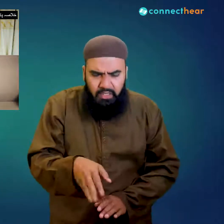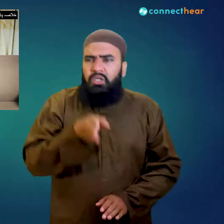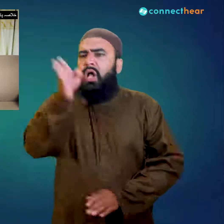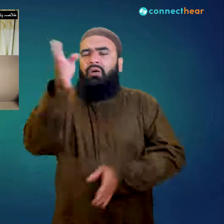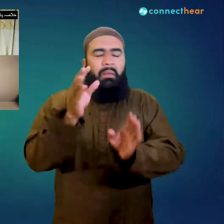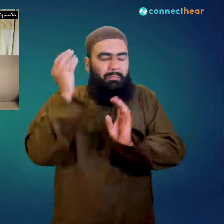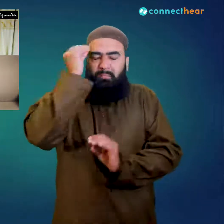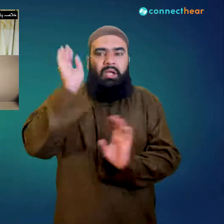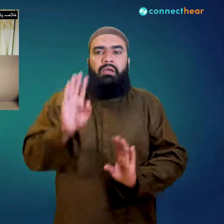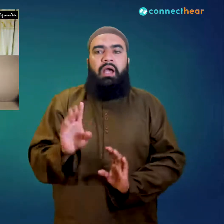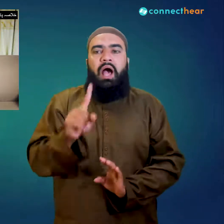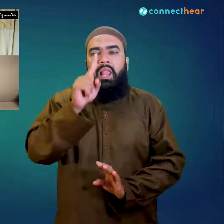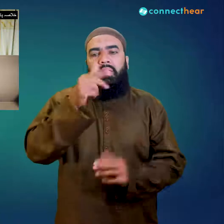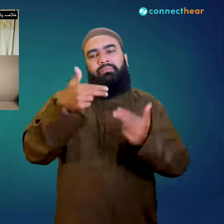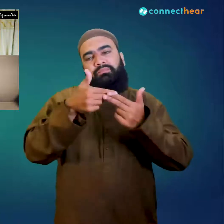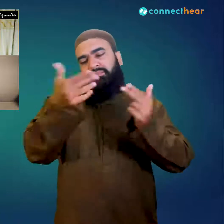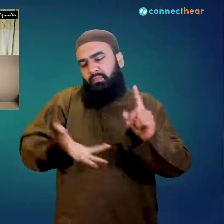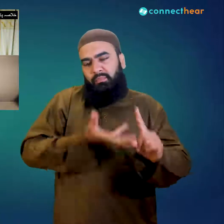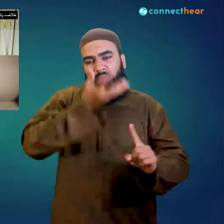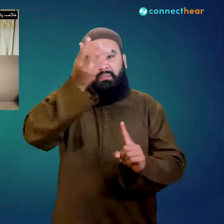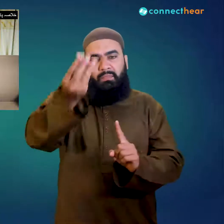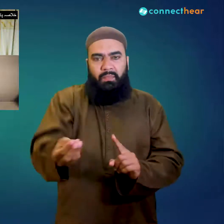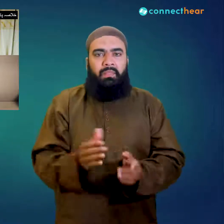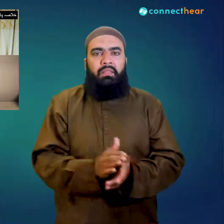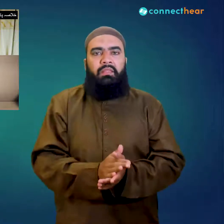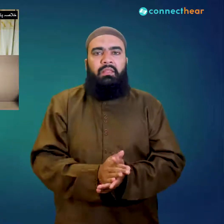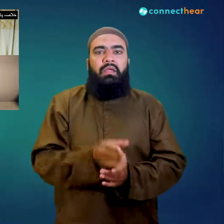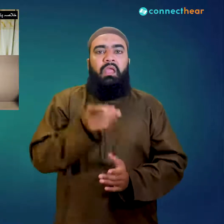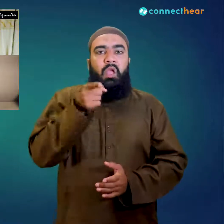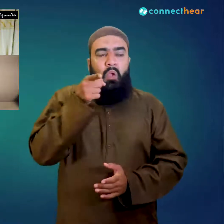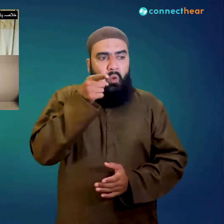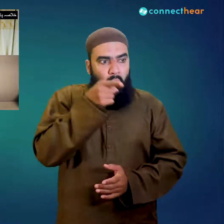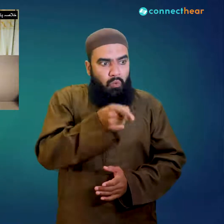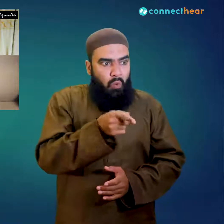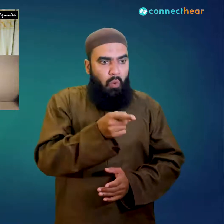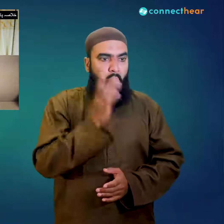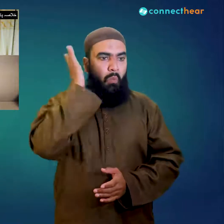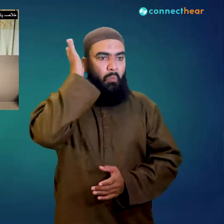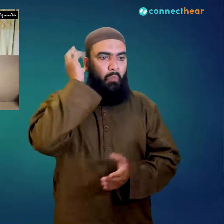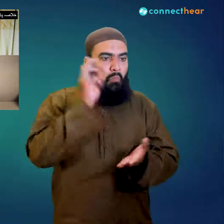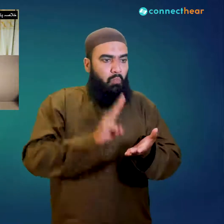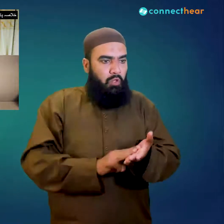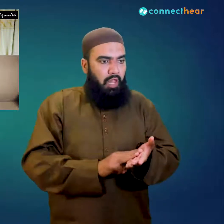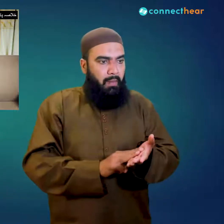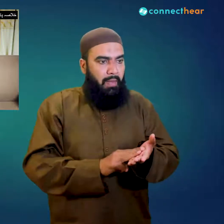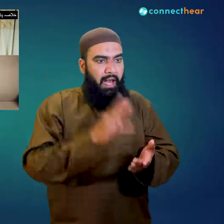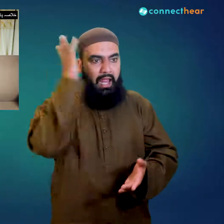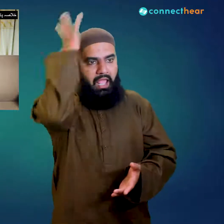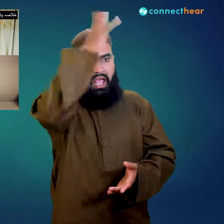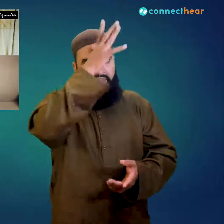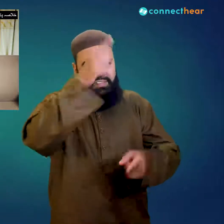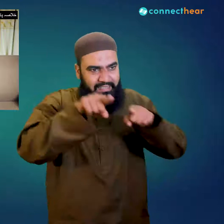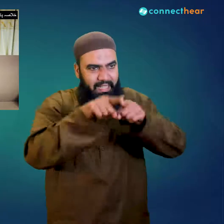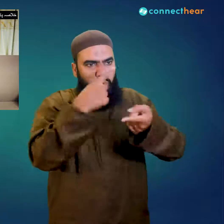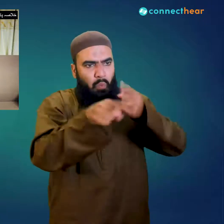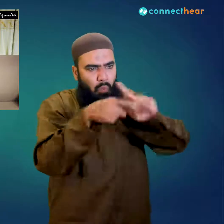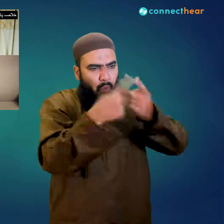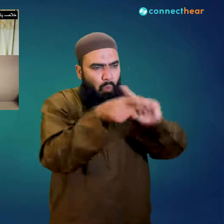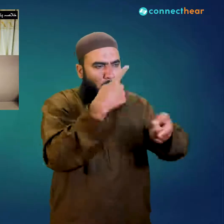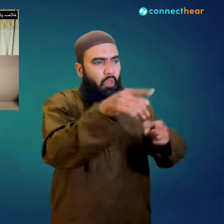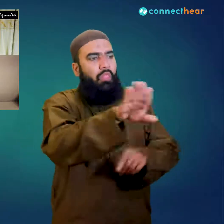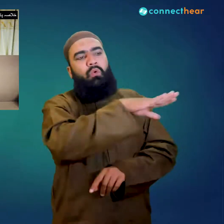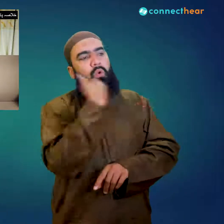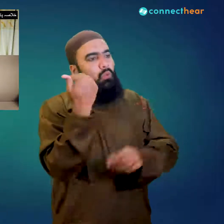ہے۔ وہ زندہ ہیں اور ان کو رزق اللہ کی طرف سے پہنچایا جاتا ہے، اور جو کچھ اللہ رب العزت